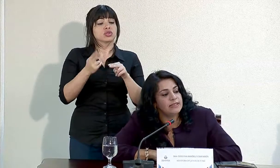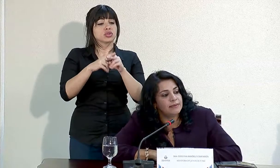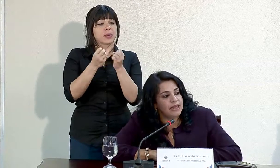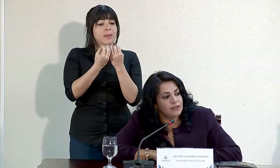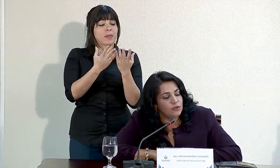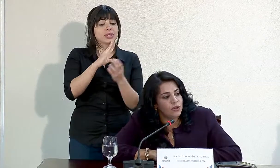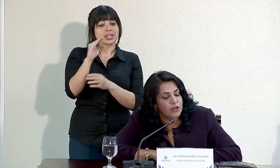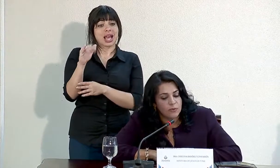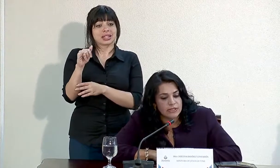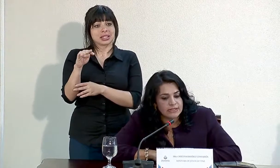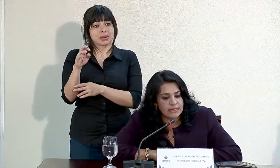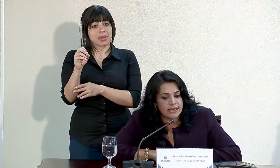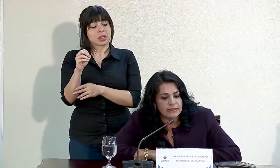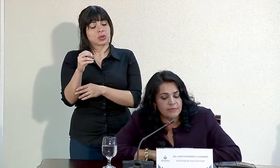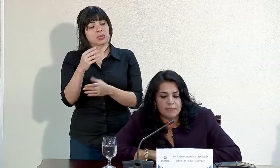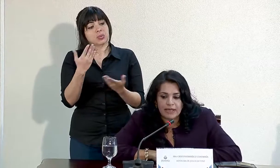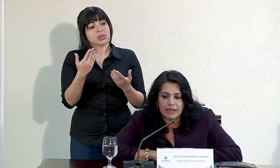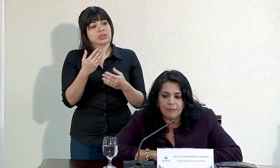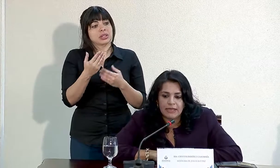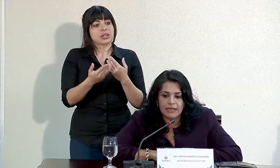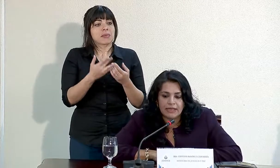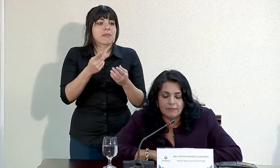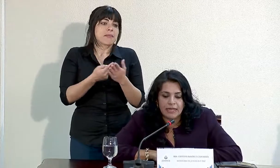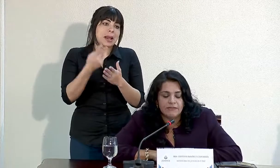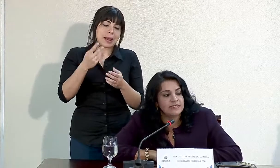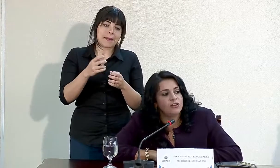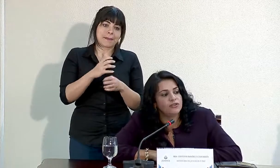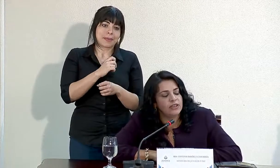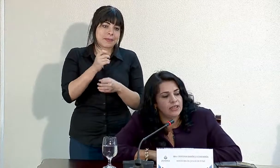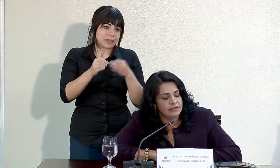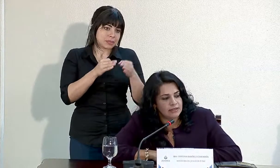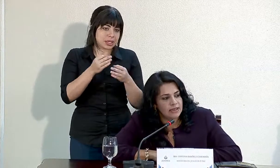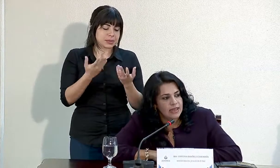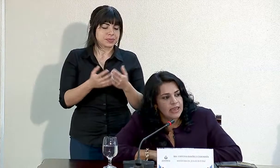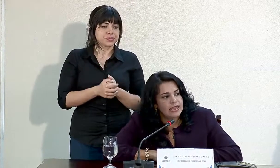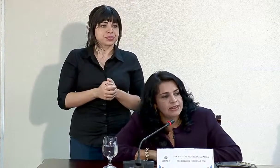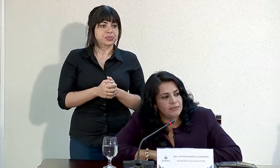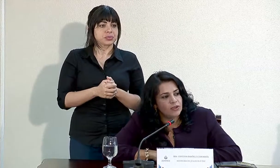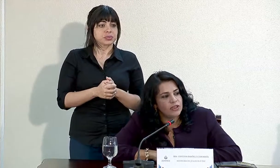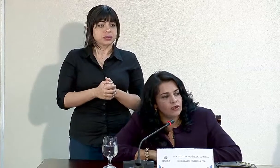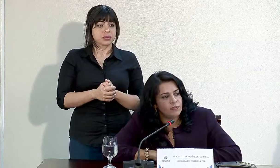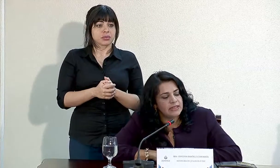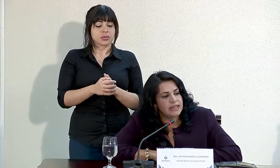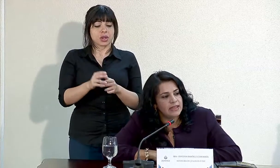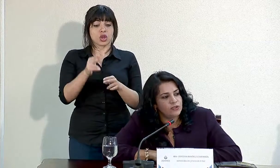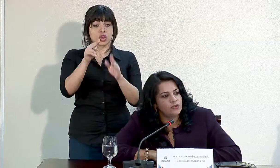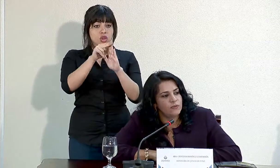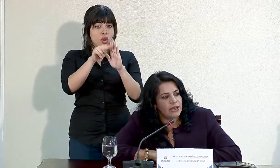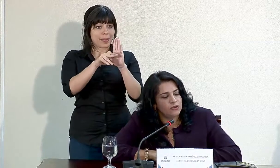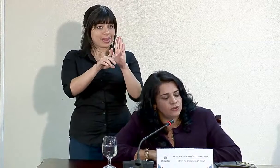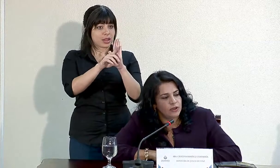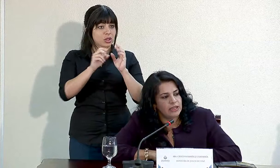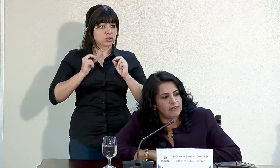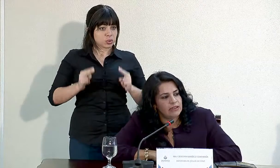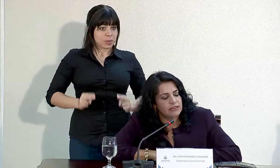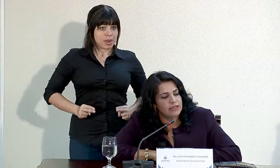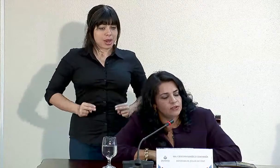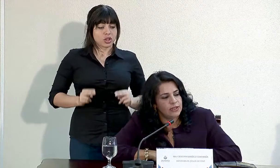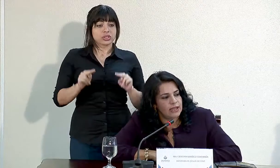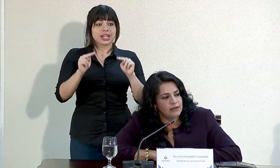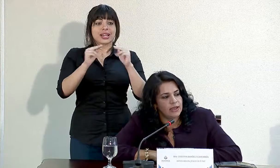sobrepoblación y hacinamiento, pues tal vez valga la pena manifestar lo siguiente. En términos de normas de derechos humanos a